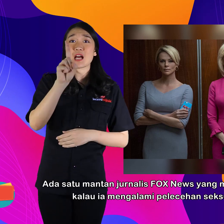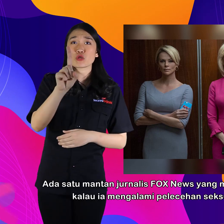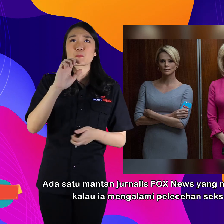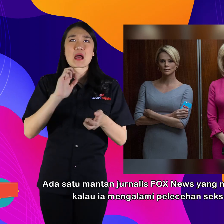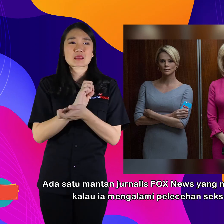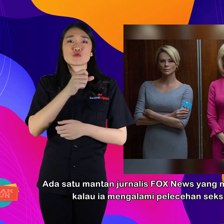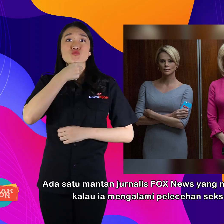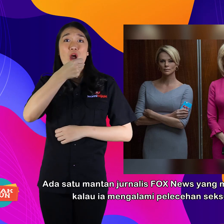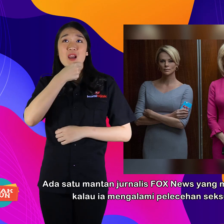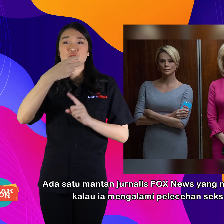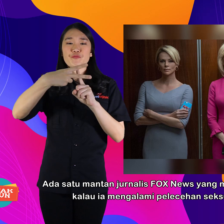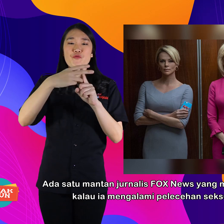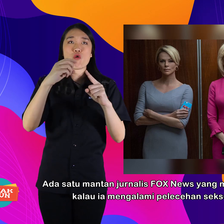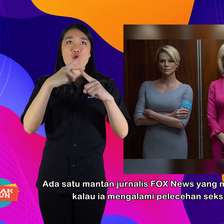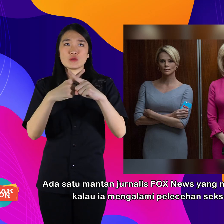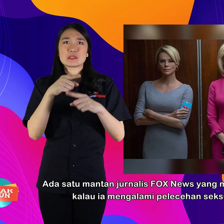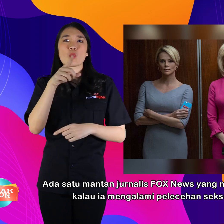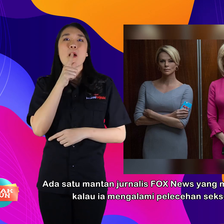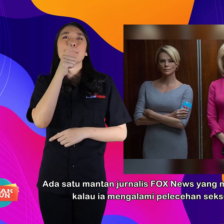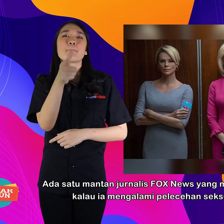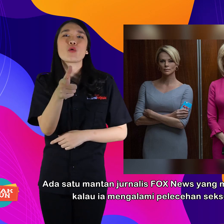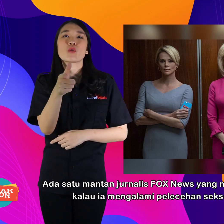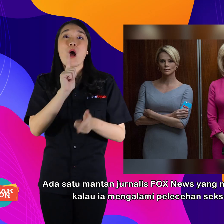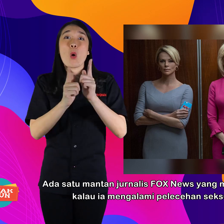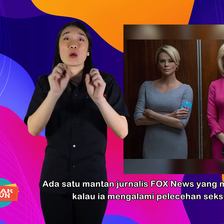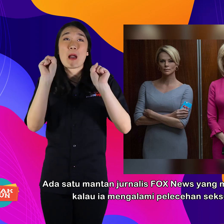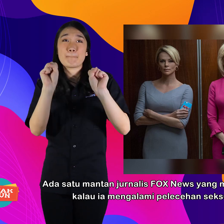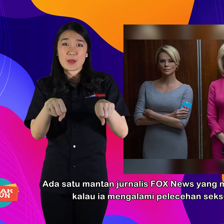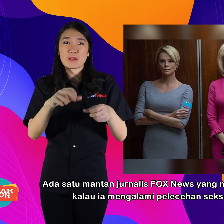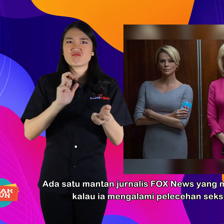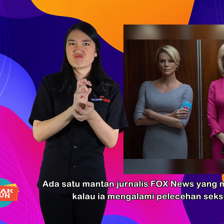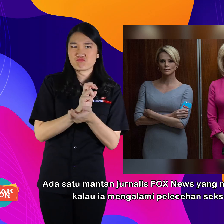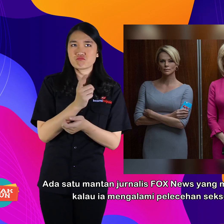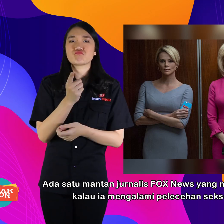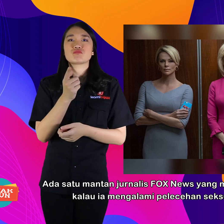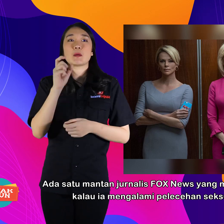Ada satu mantan jurnalis Fox News yang melaporkan kalau ia mengalami pelecehan seksual.